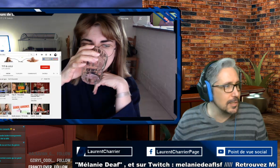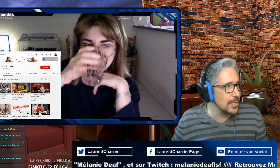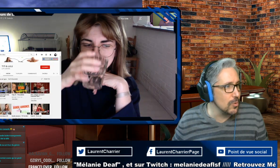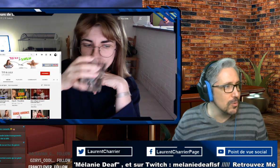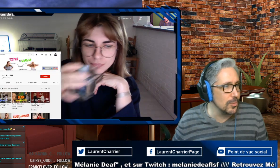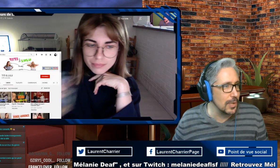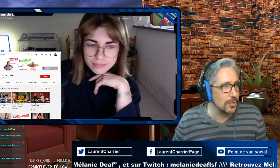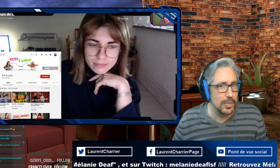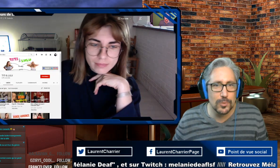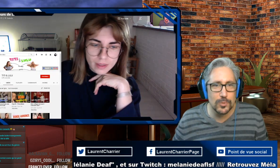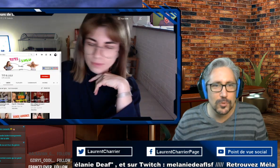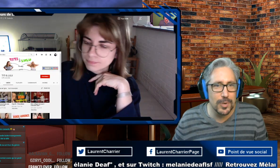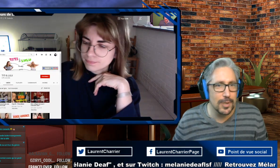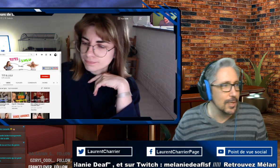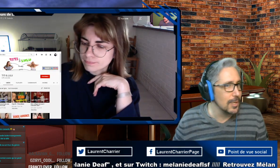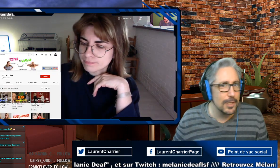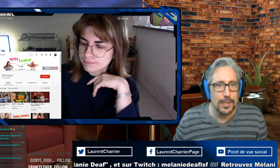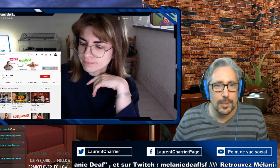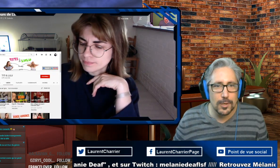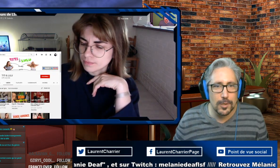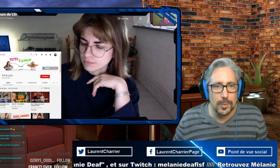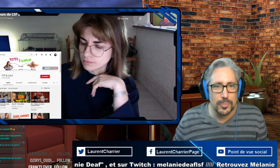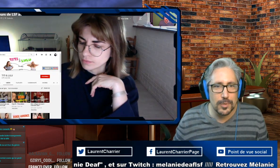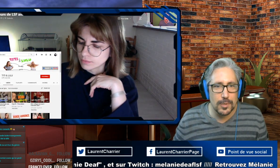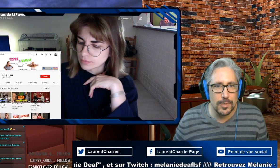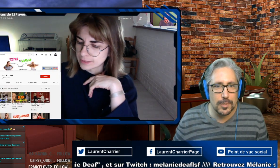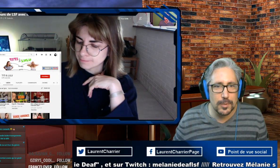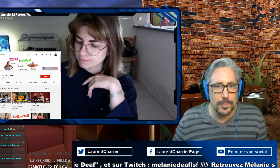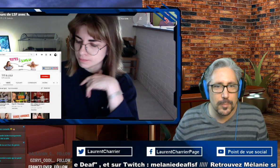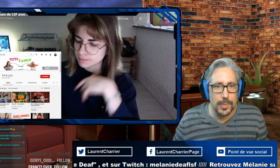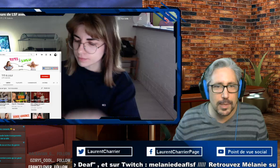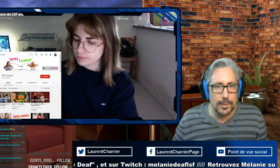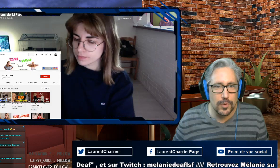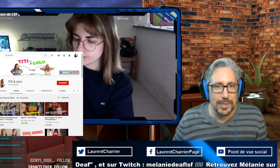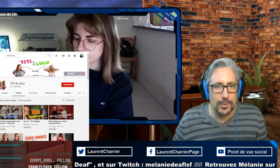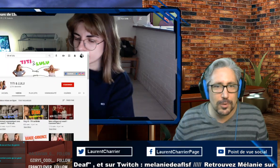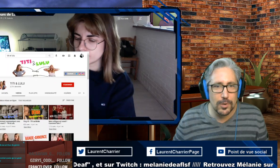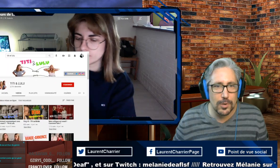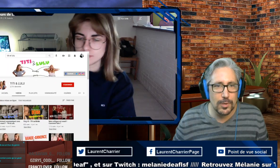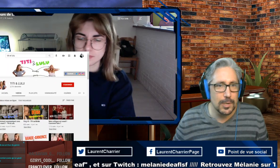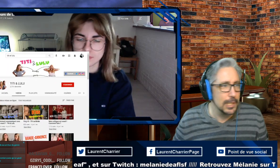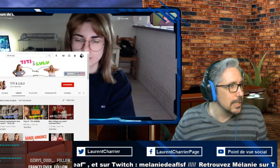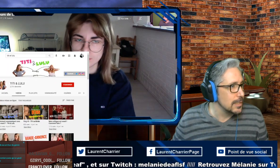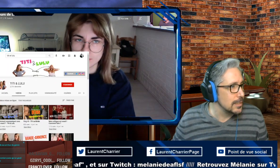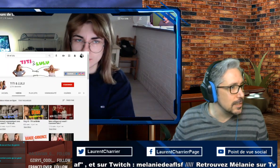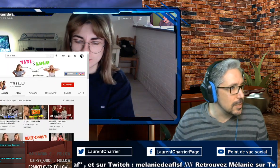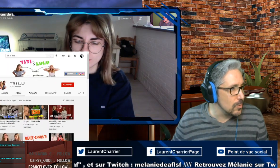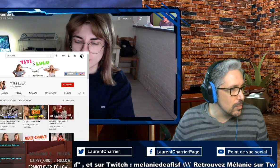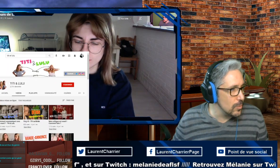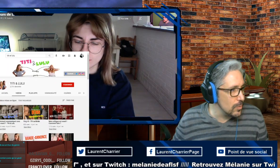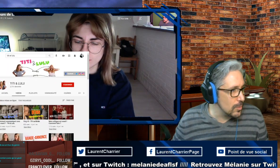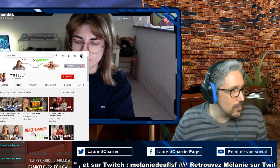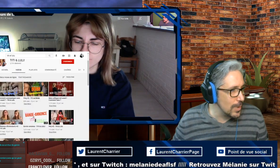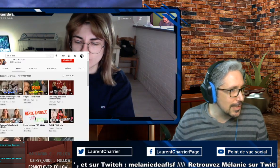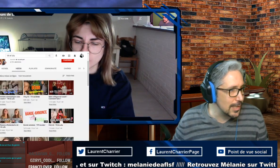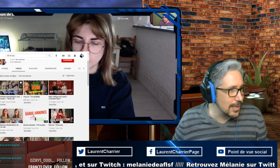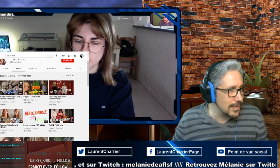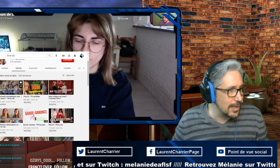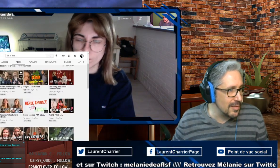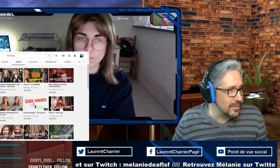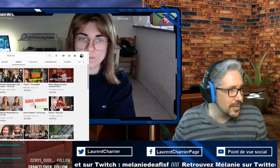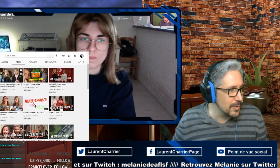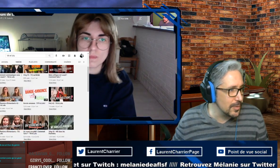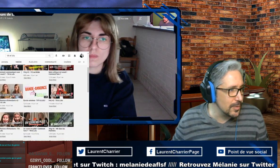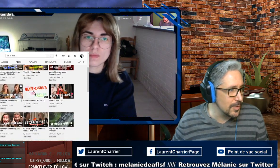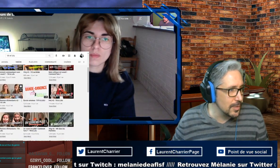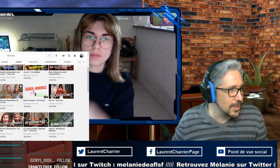Voilà, Titi et Lulu, c'est leur chaîne YouTube. Hop, je vais mettre en grand Titi et Lulu. Où est-ce qu'elle était